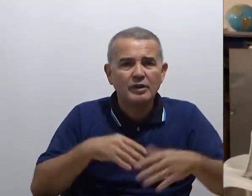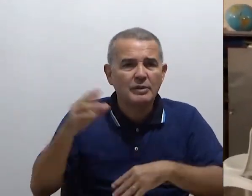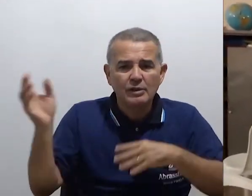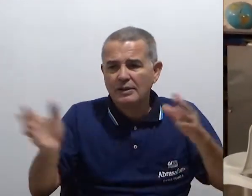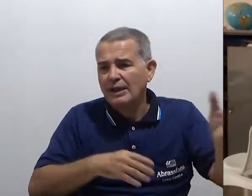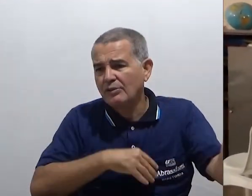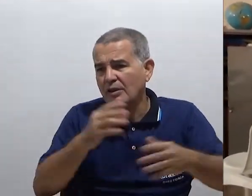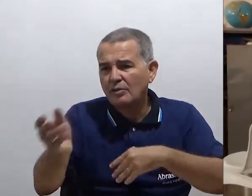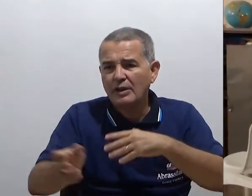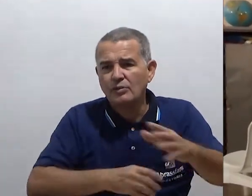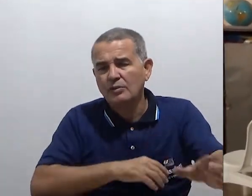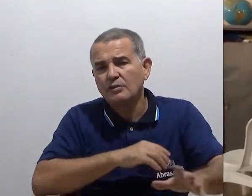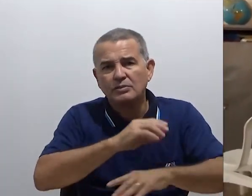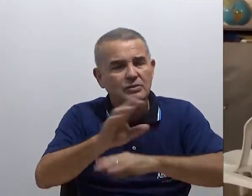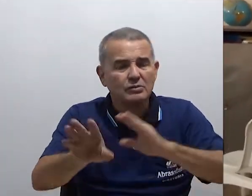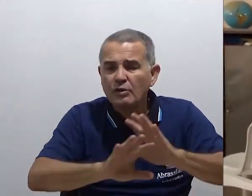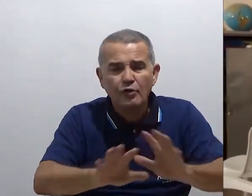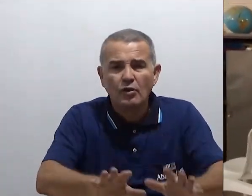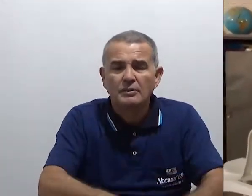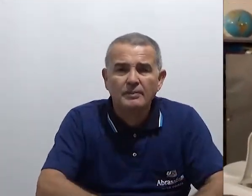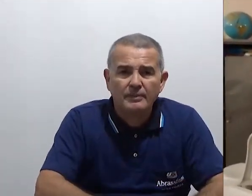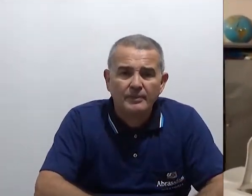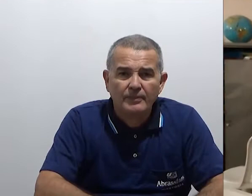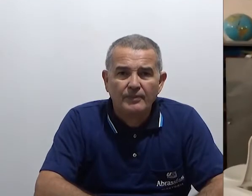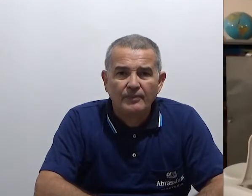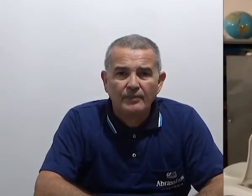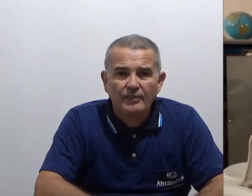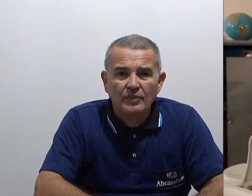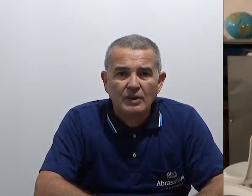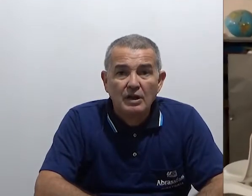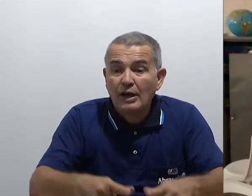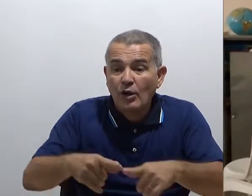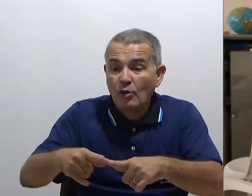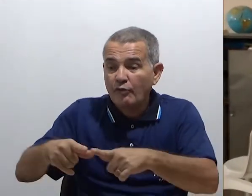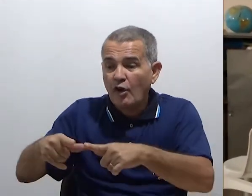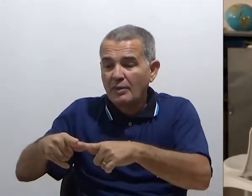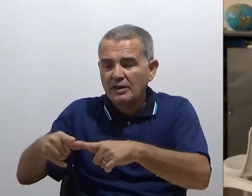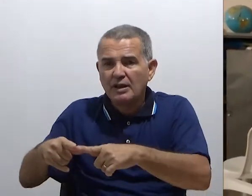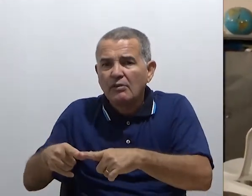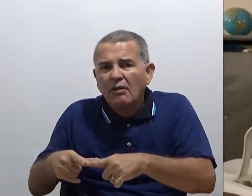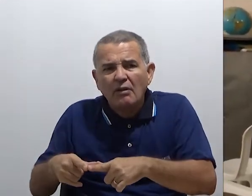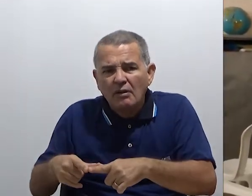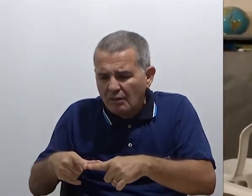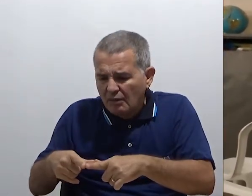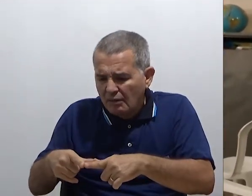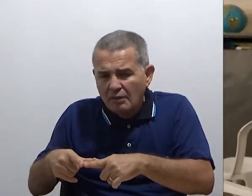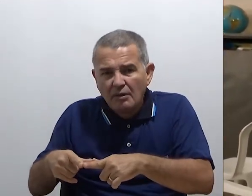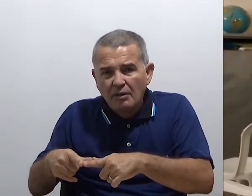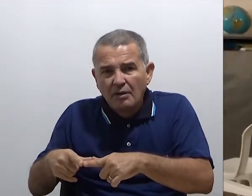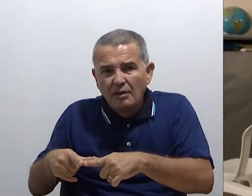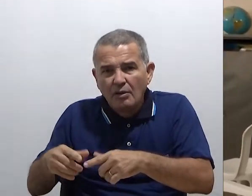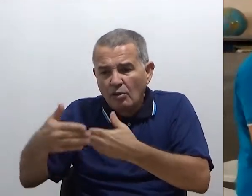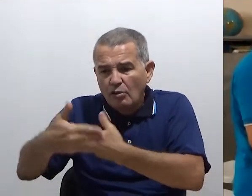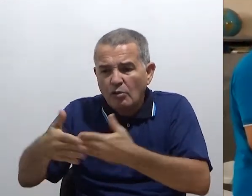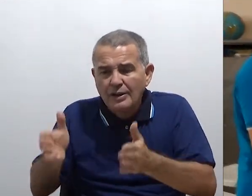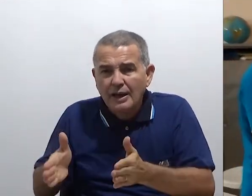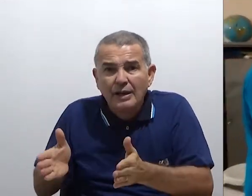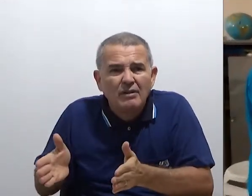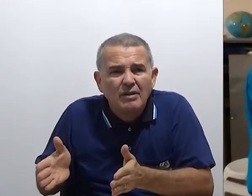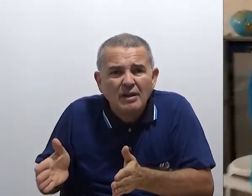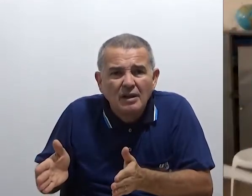que for vermelho, quadrado, triângulo, redondo, o que for. E agora com forma, triângulo,